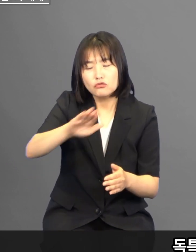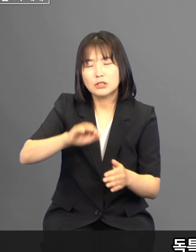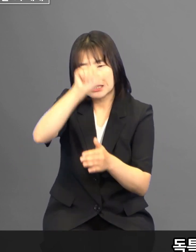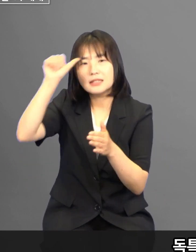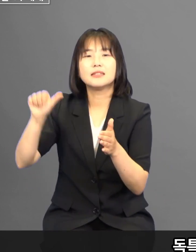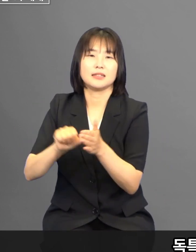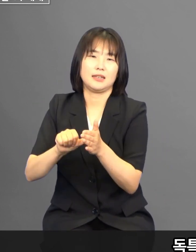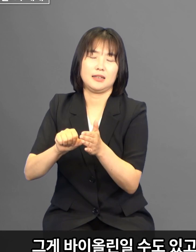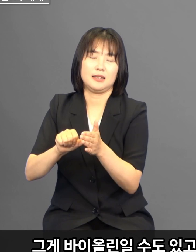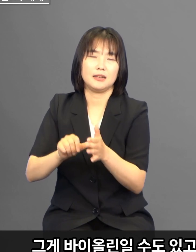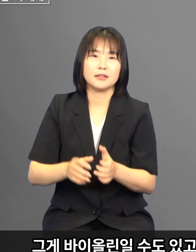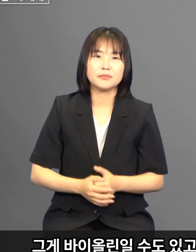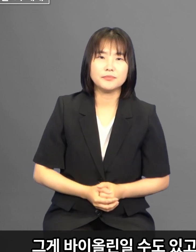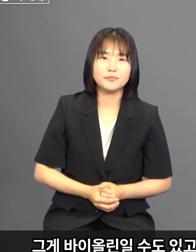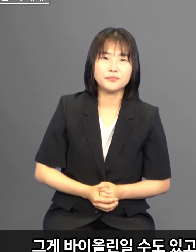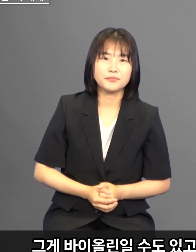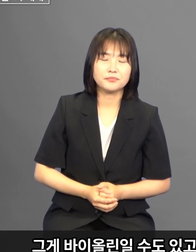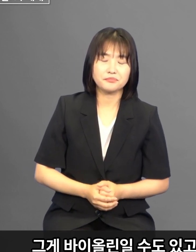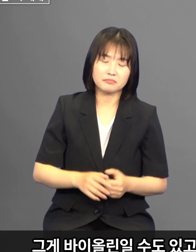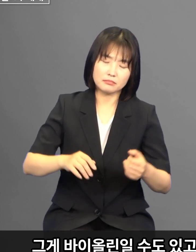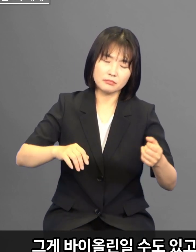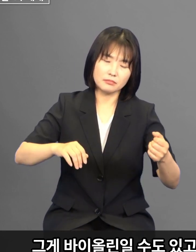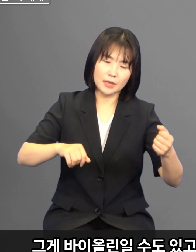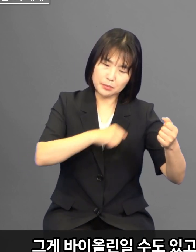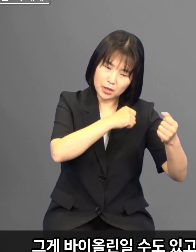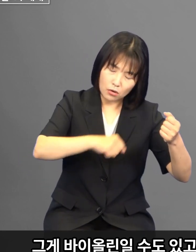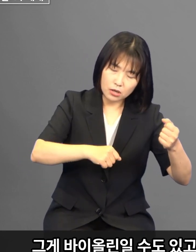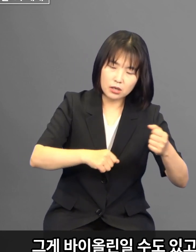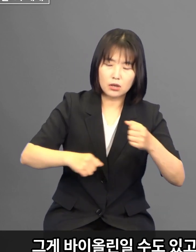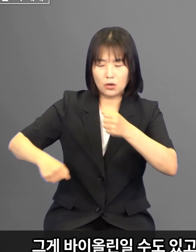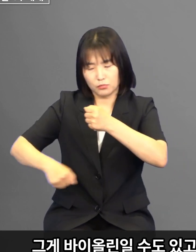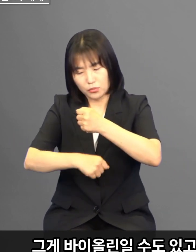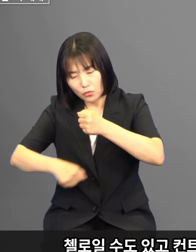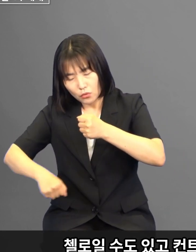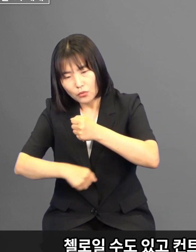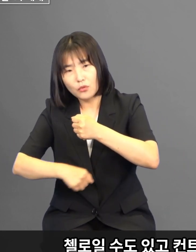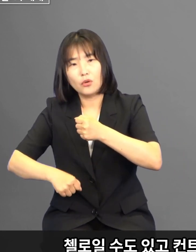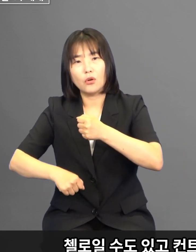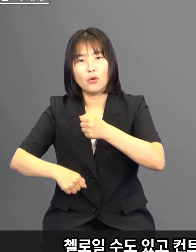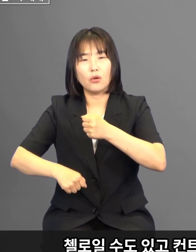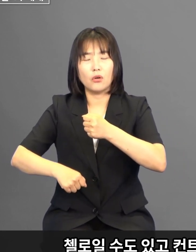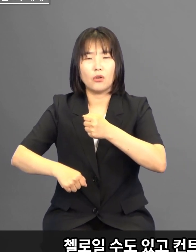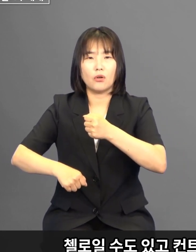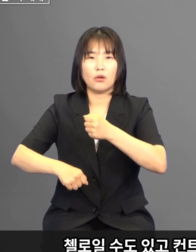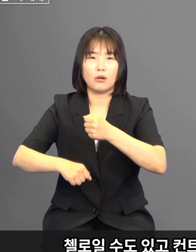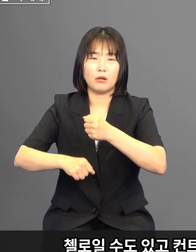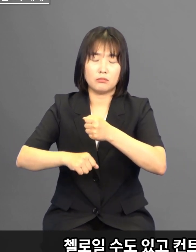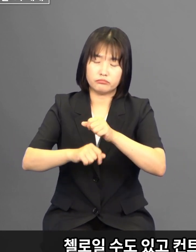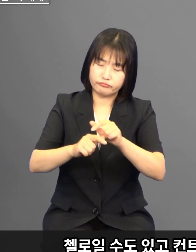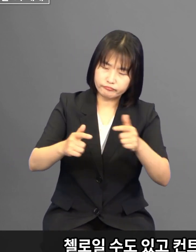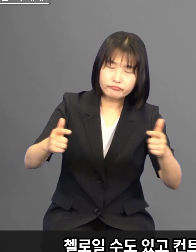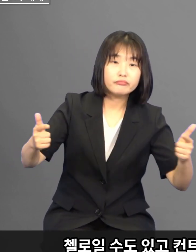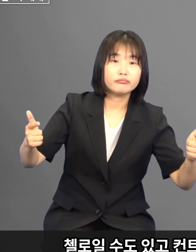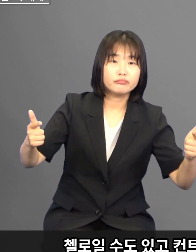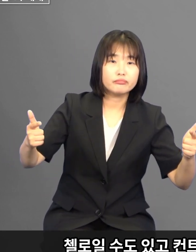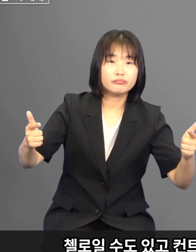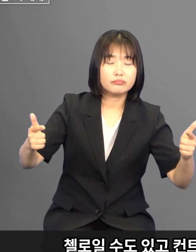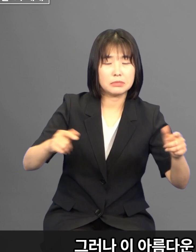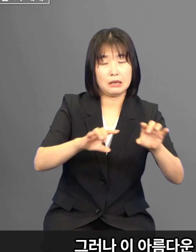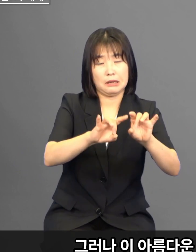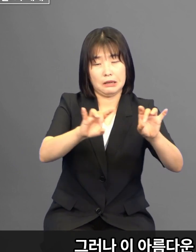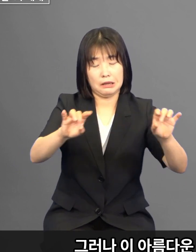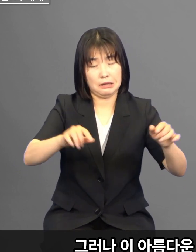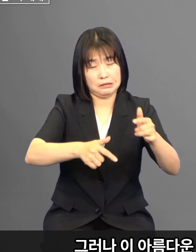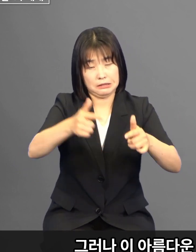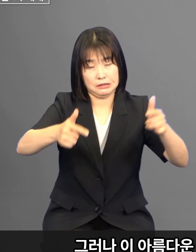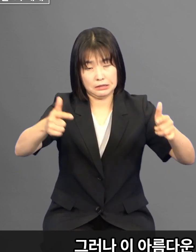독특한 악기입니다. 그게 바이올린일 수도 있고 비올라일 수도 있고 호른일 수 있고 첼로일 수 있고 컨트라베이스일 수 있지만 다 다르지만